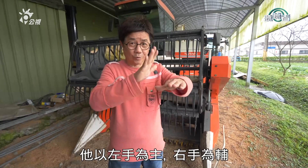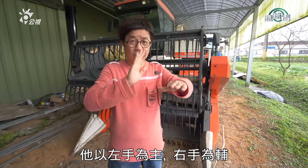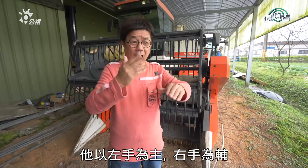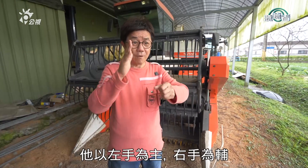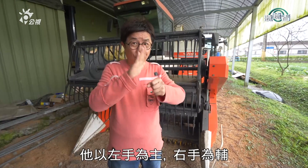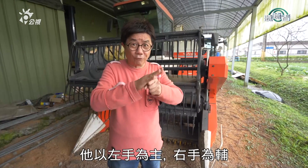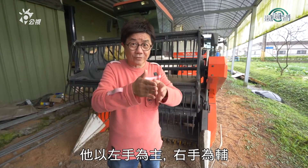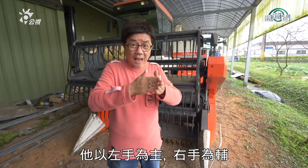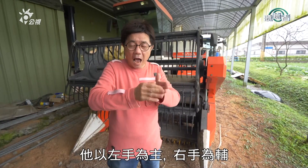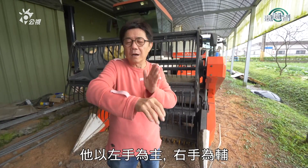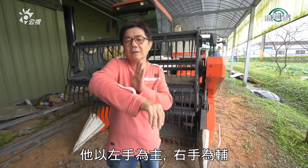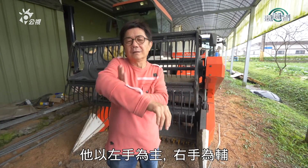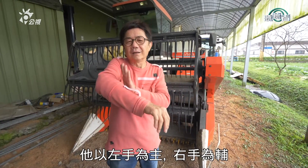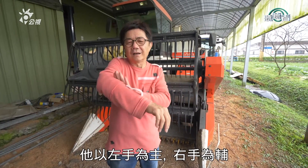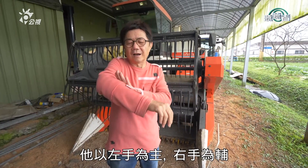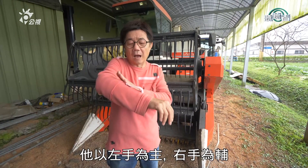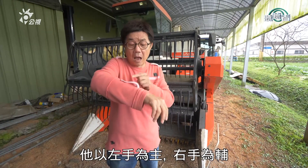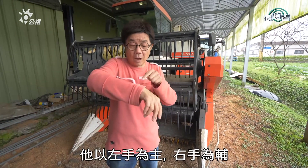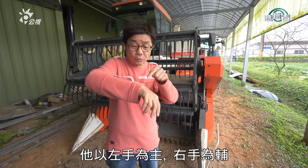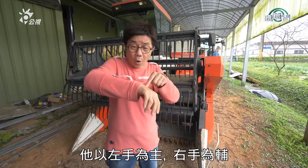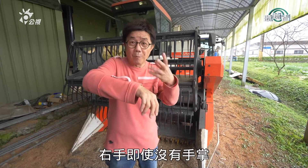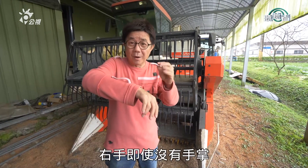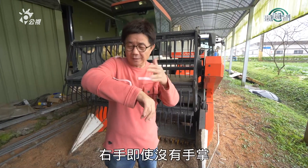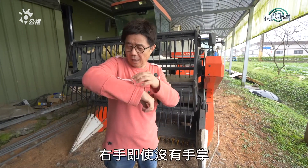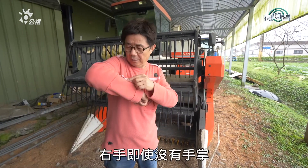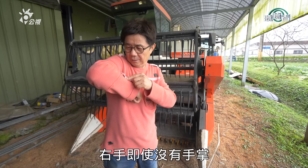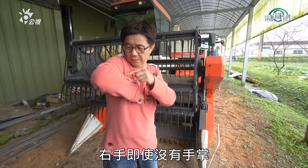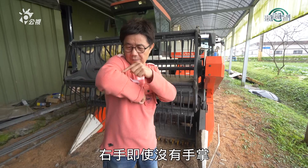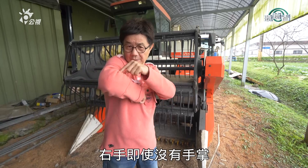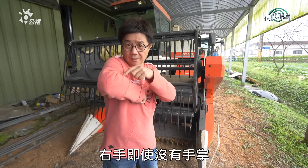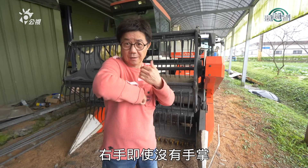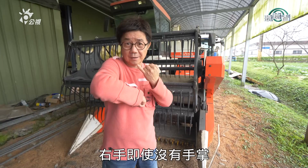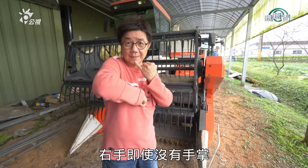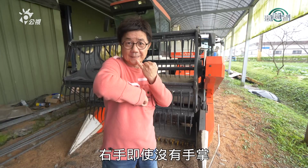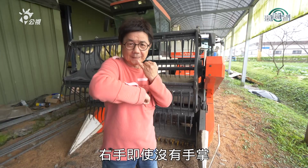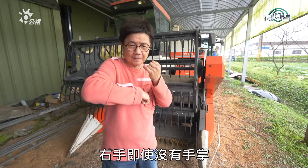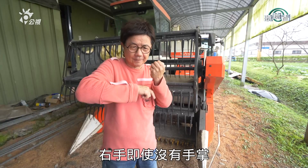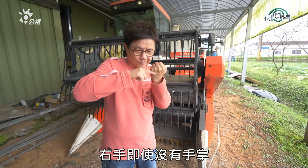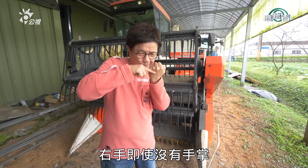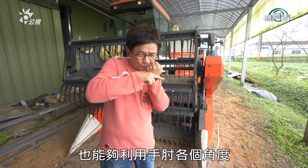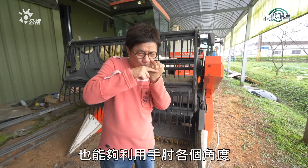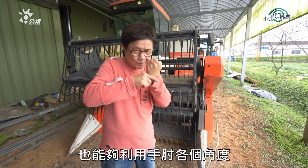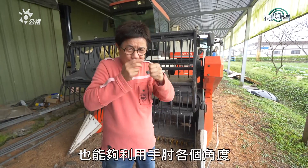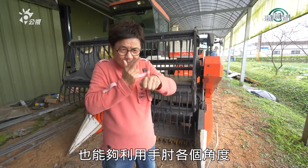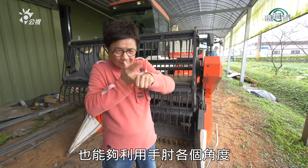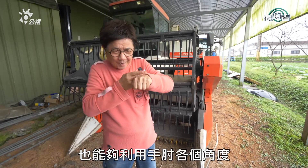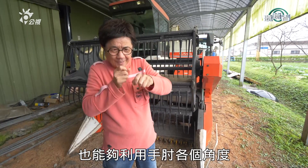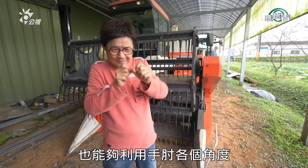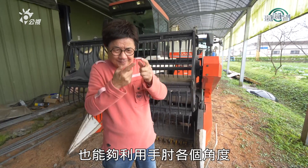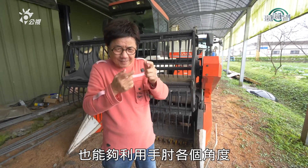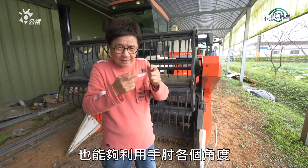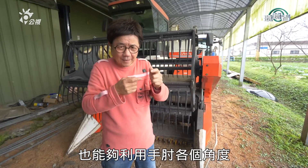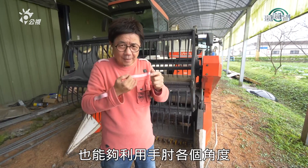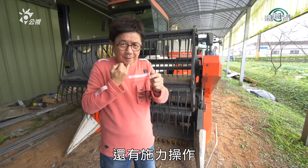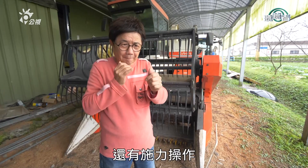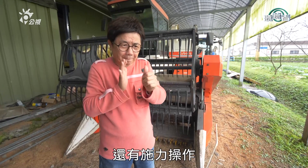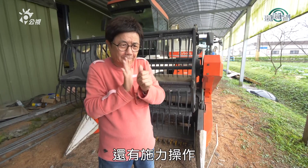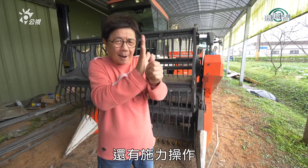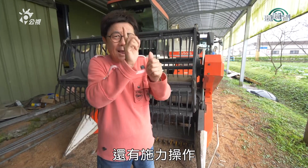他以左手为主，右手为辅，右手即使没有手掌啊。也能够利用手肘各个角度还有施力